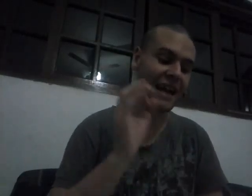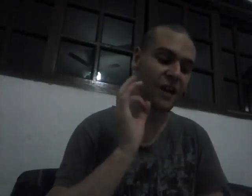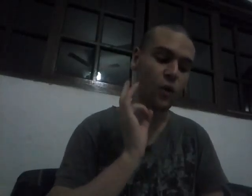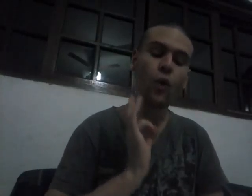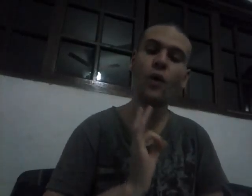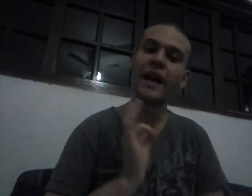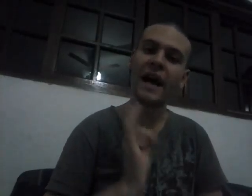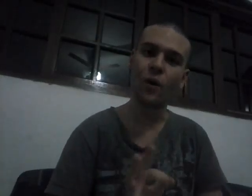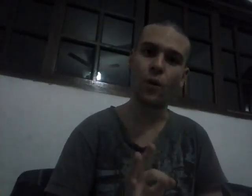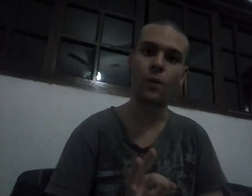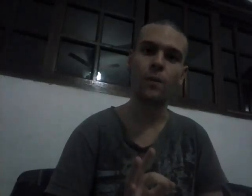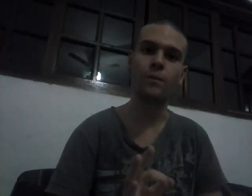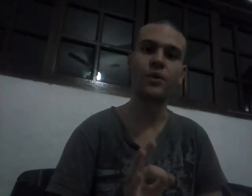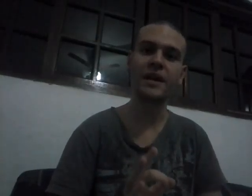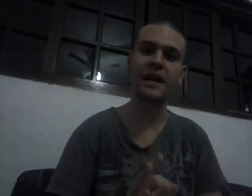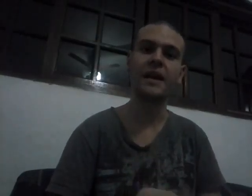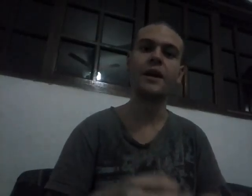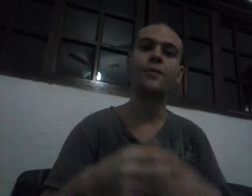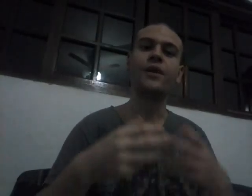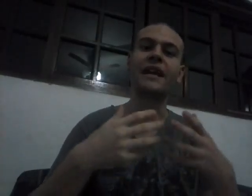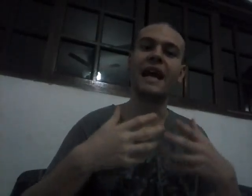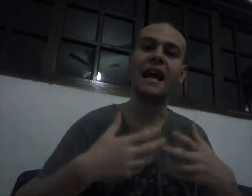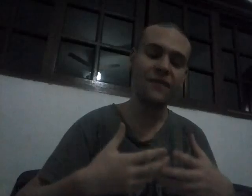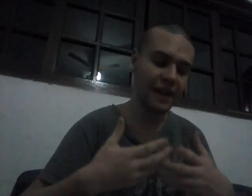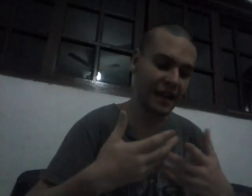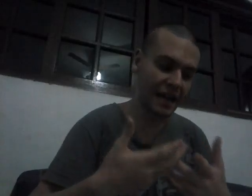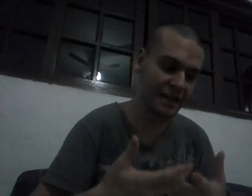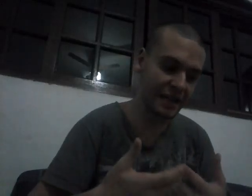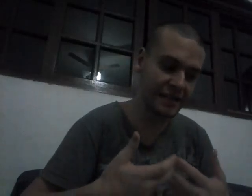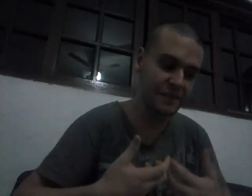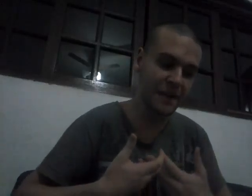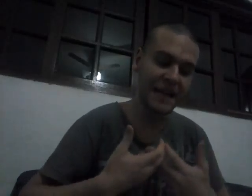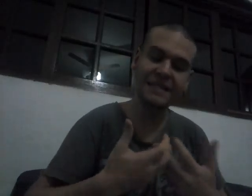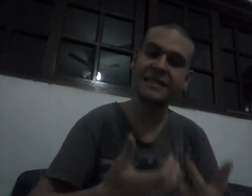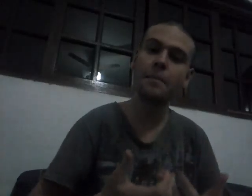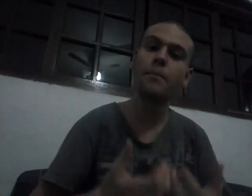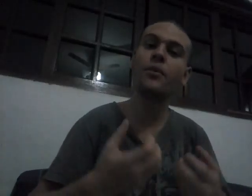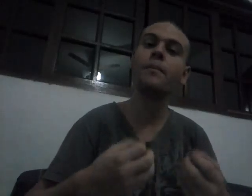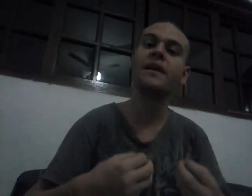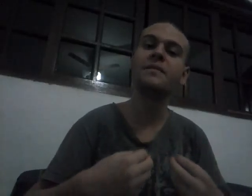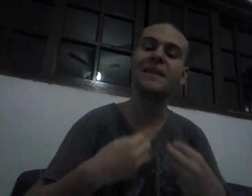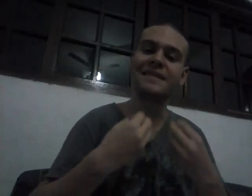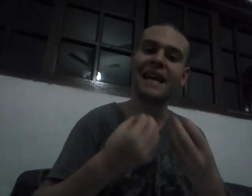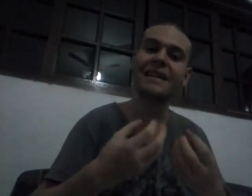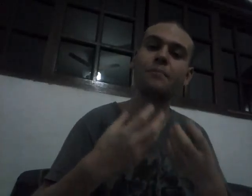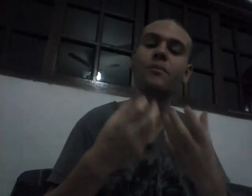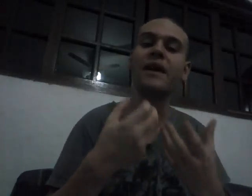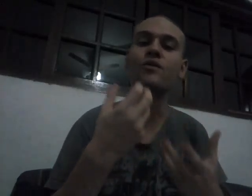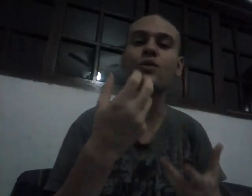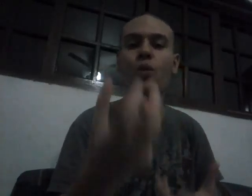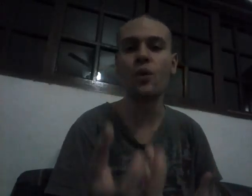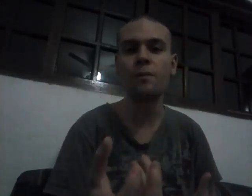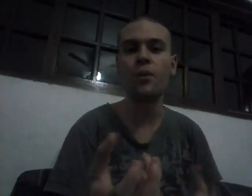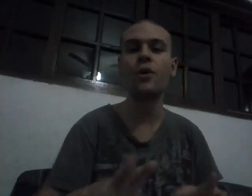ela é oral. Por quê? Porque é falada, expressada por meio do corpo,